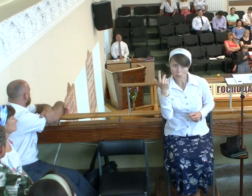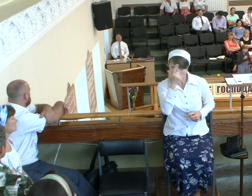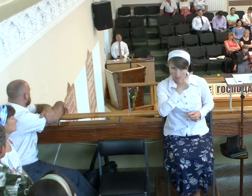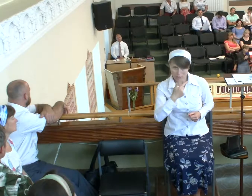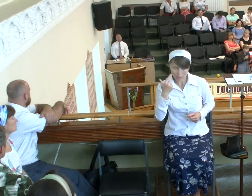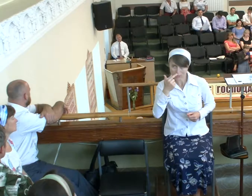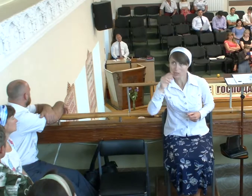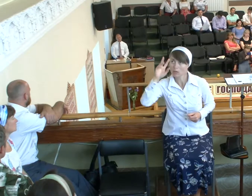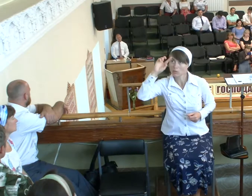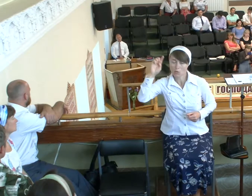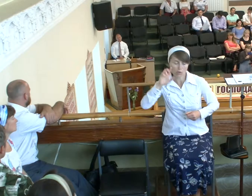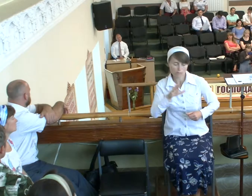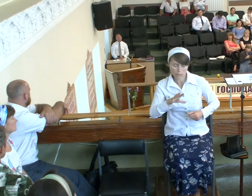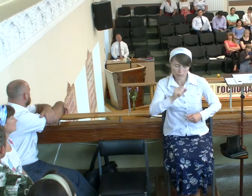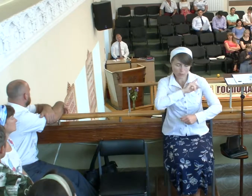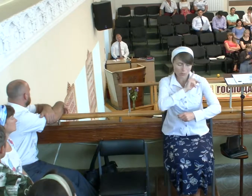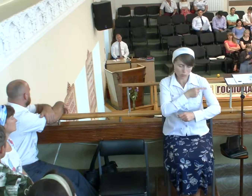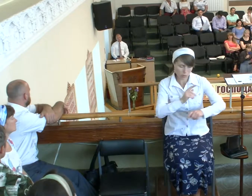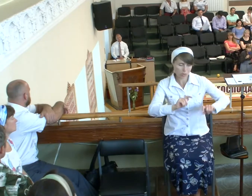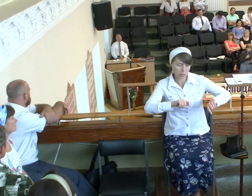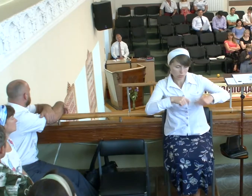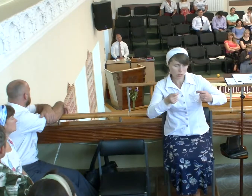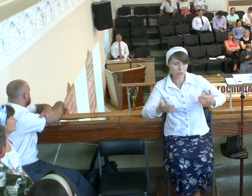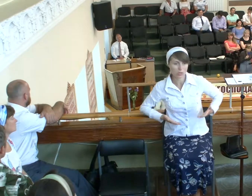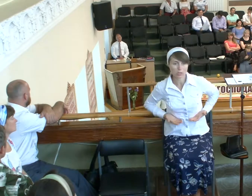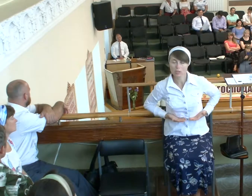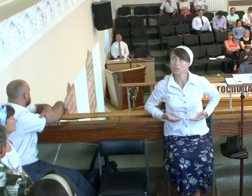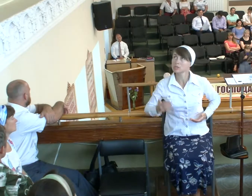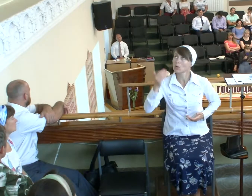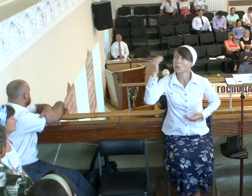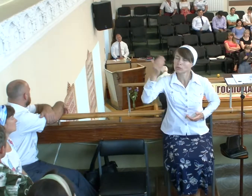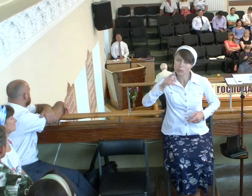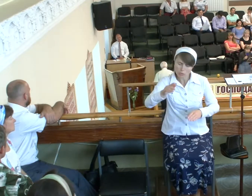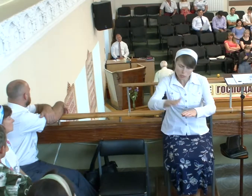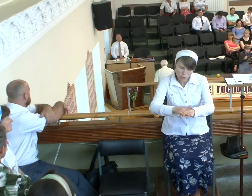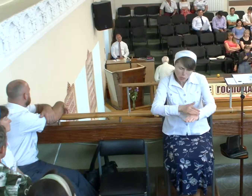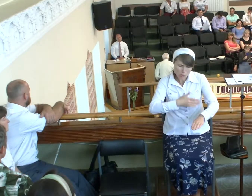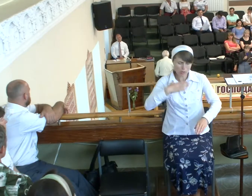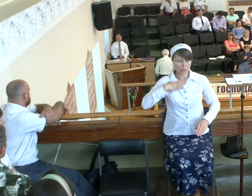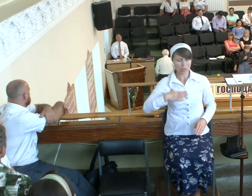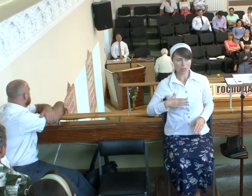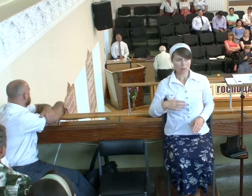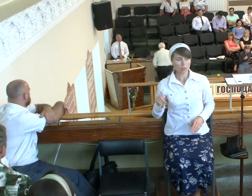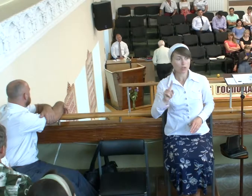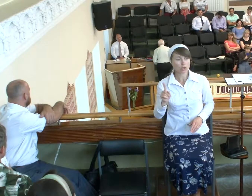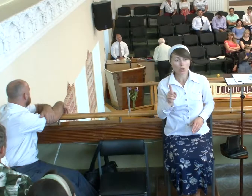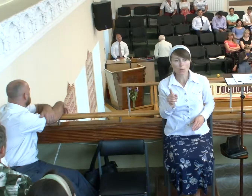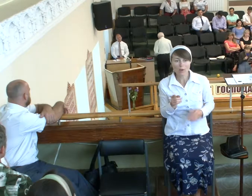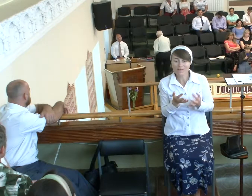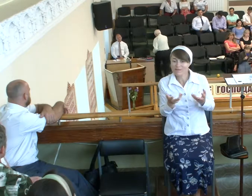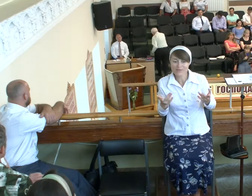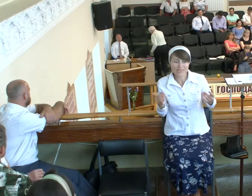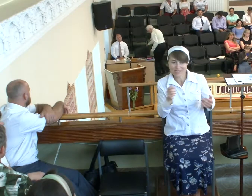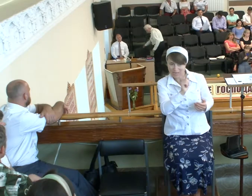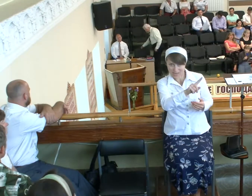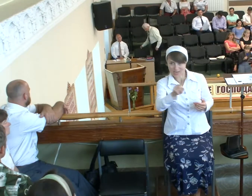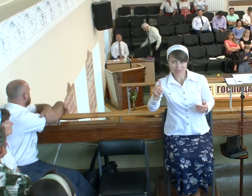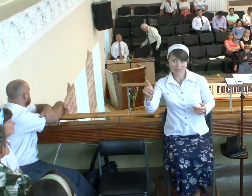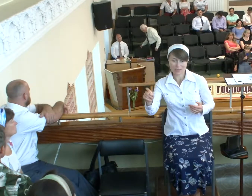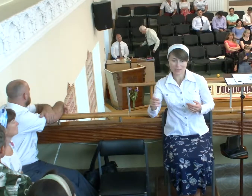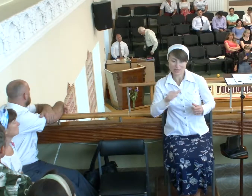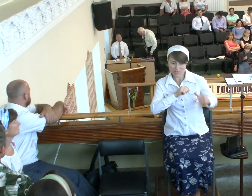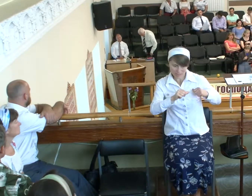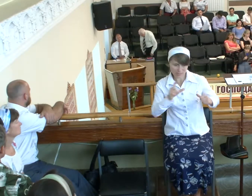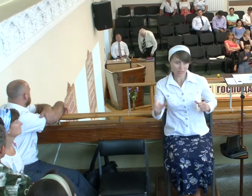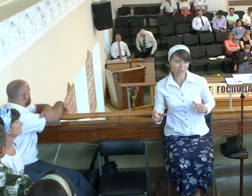дающий жизнь. Он долготерпит, чтобы всякий грешник